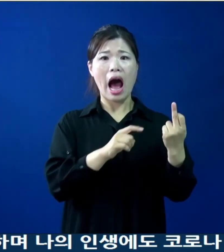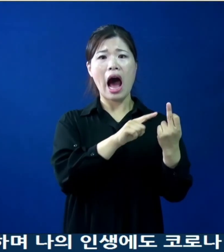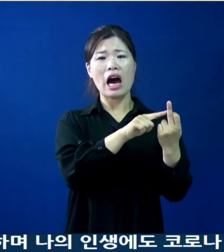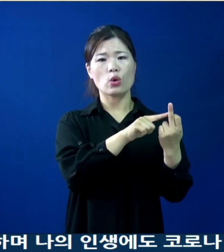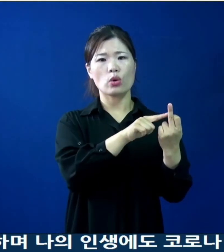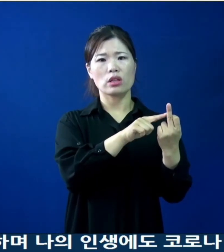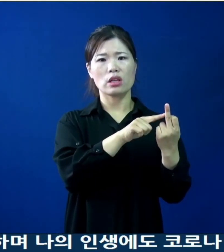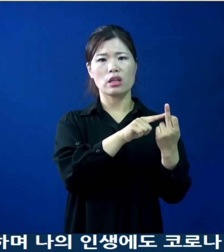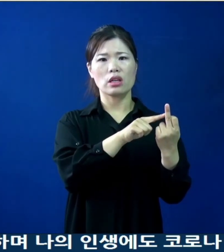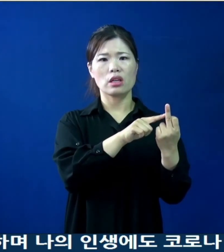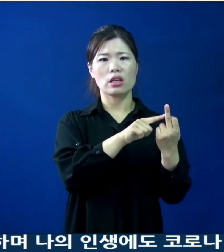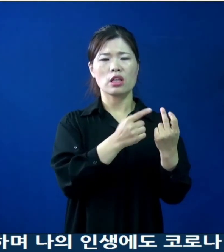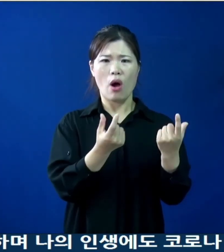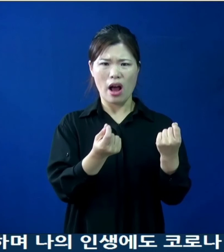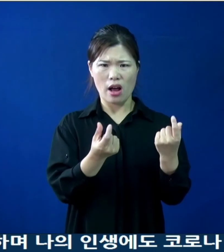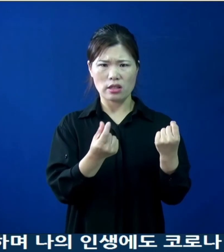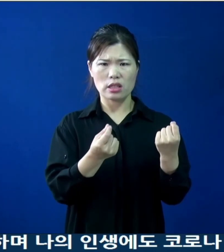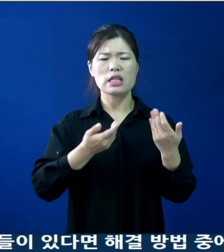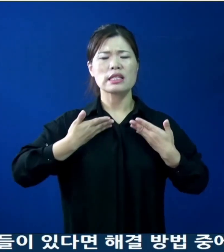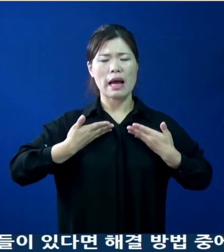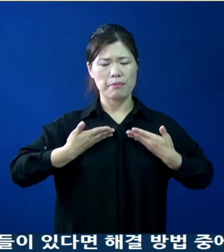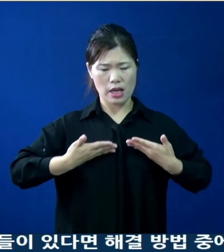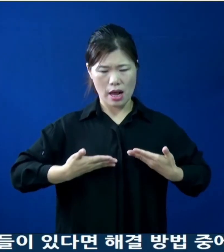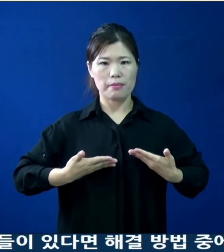자리에 나갈 수 있었습니다.